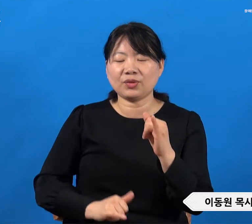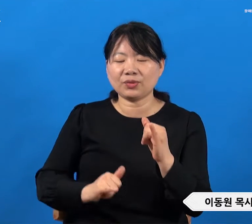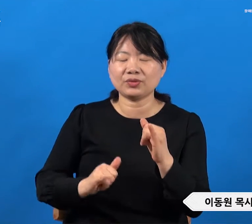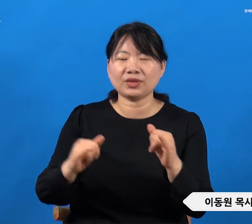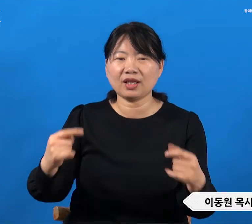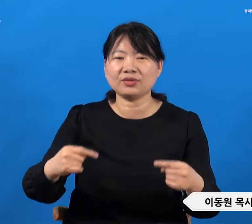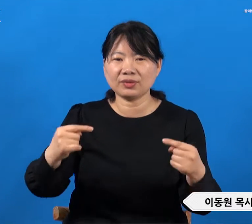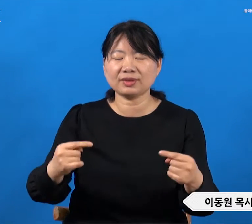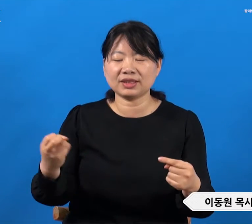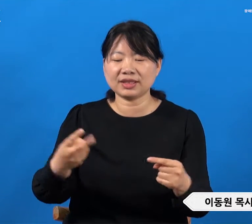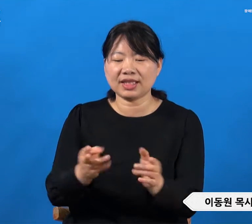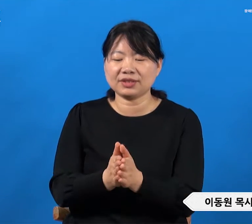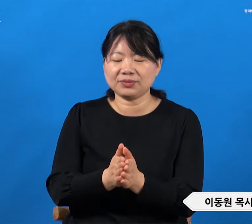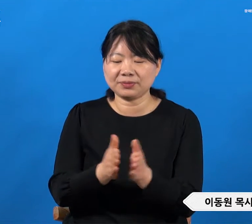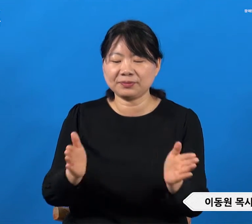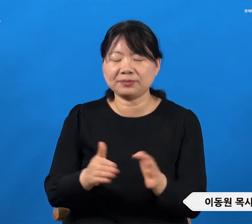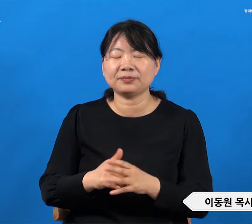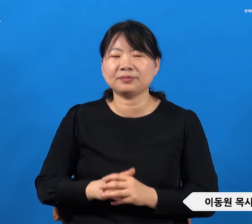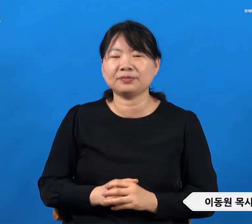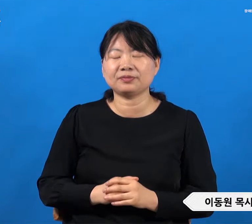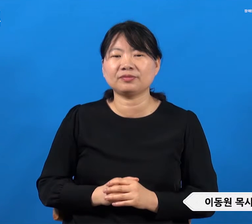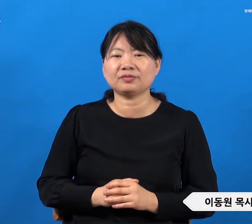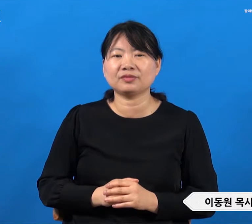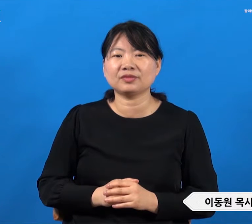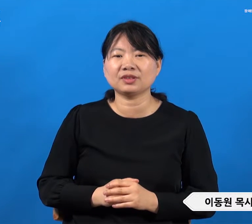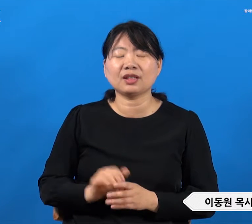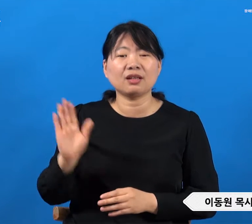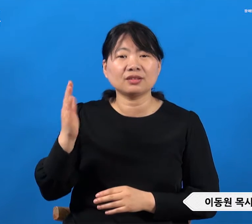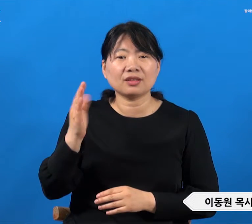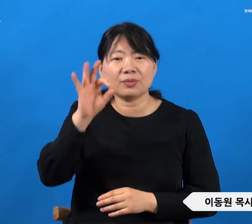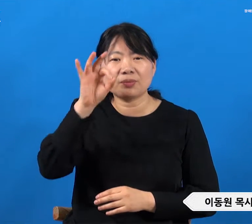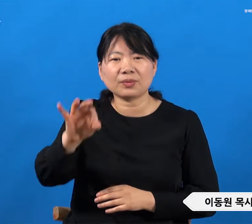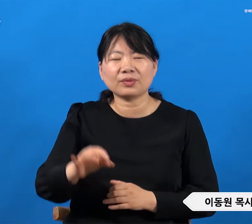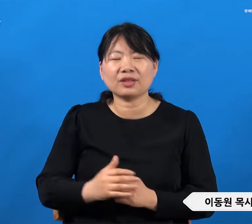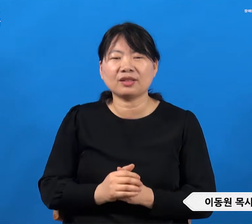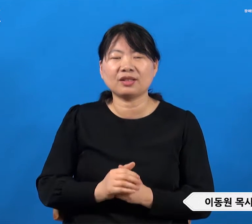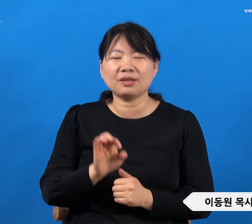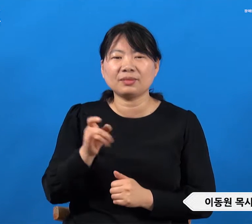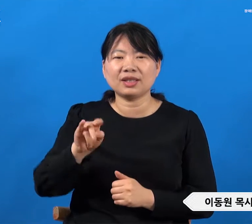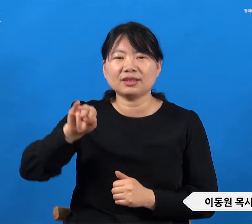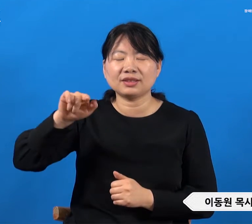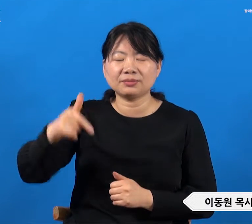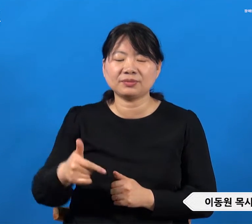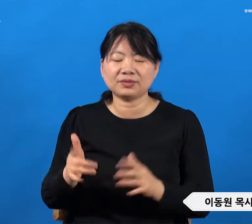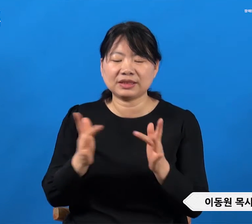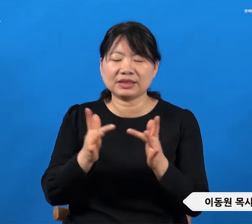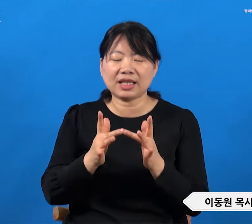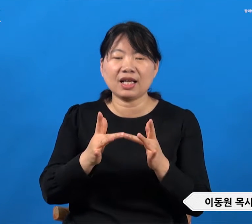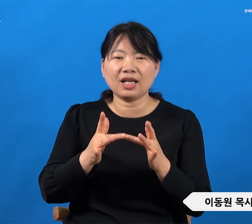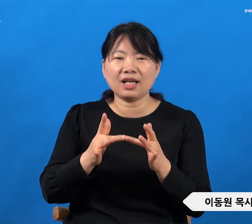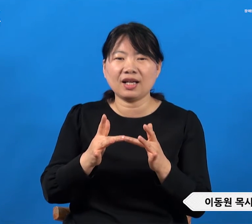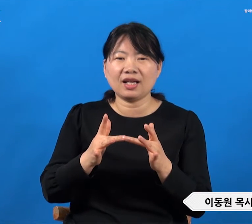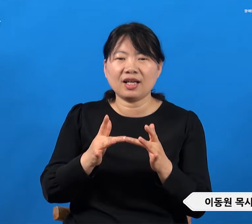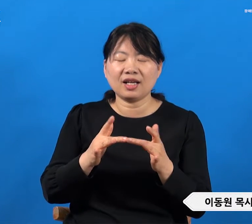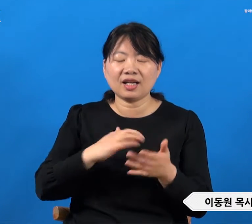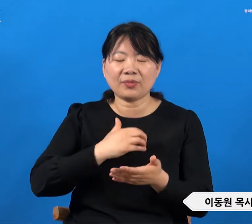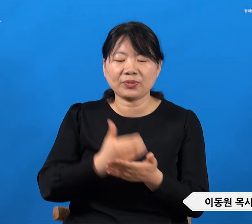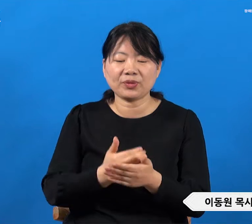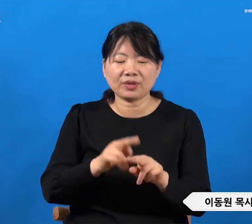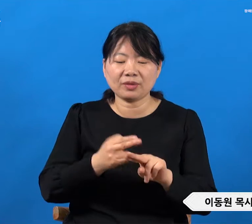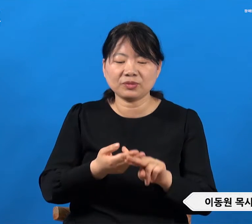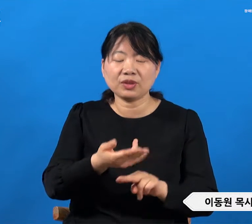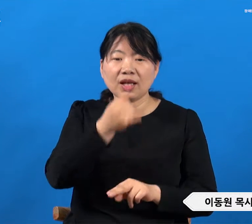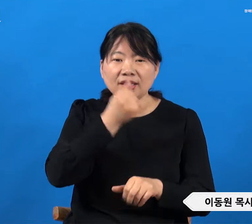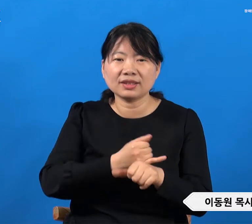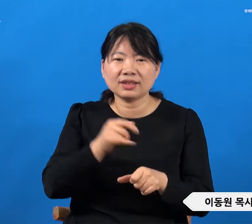역사의 수레바퀴는 다시 움직이기 시작합니다. 최근에 페이스북 인사이트 글 1위의 감동을